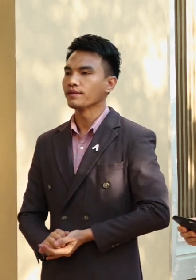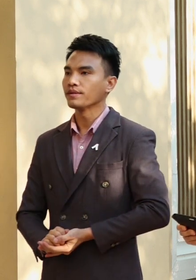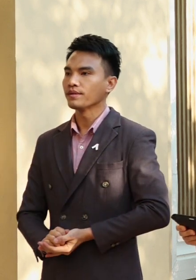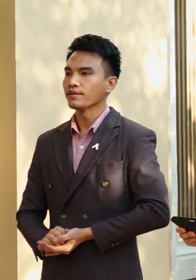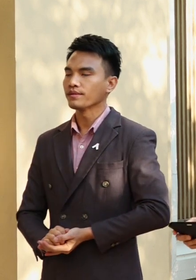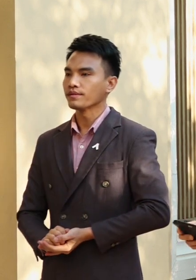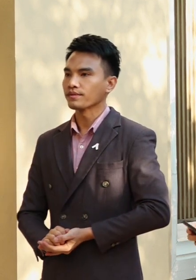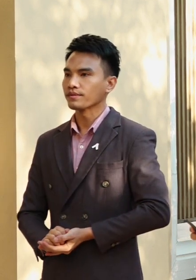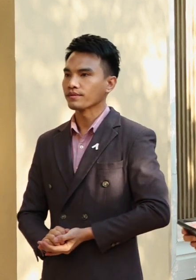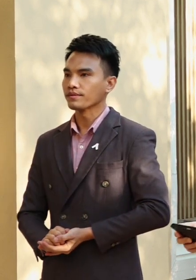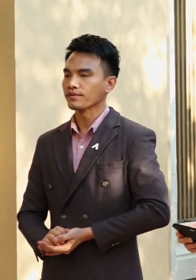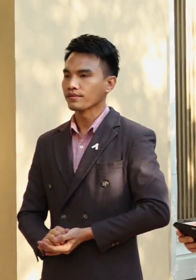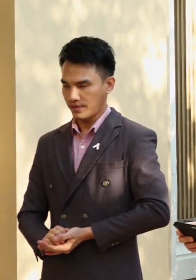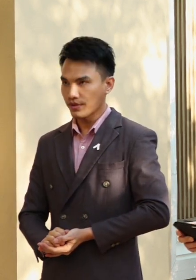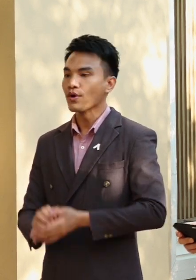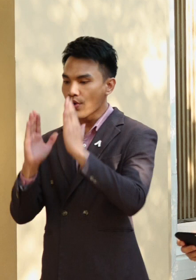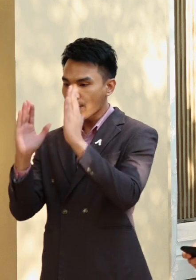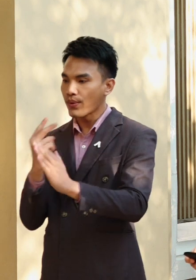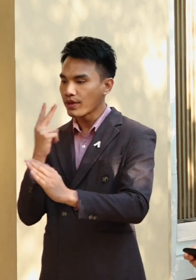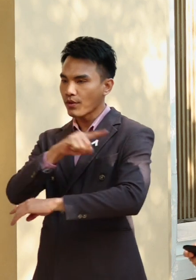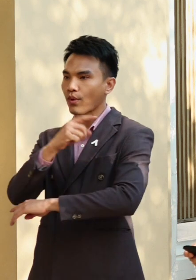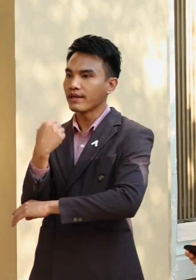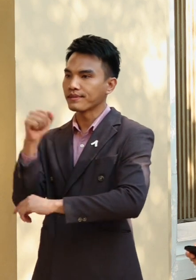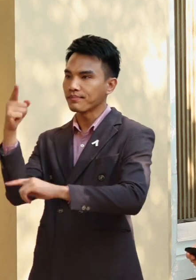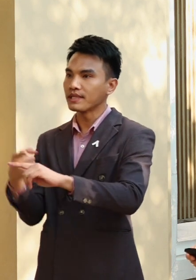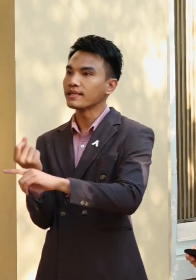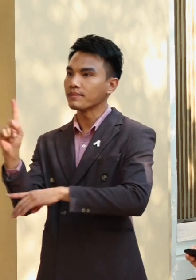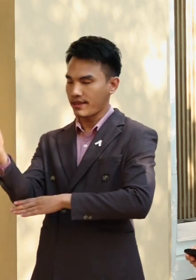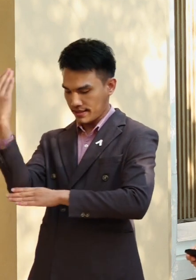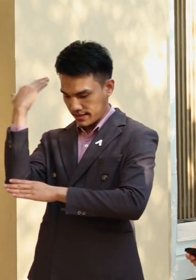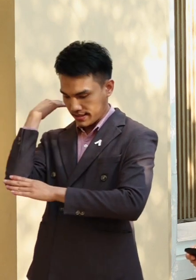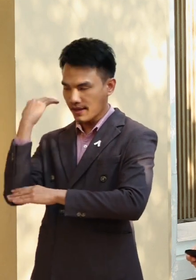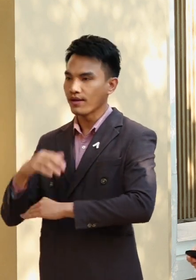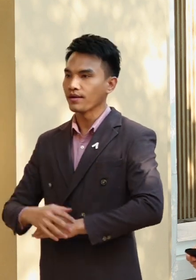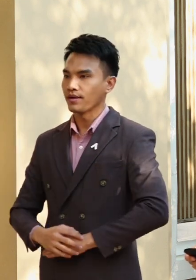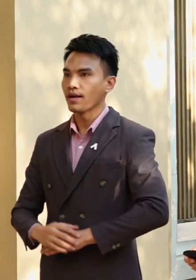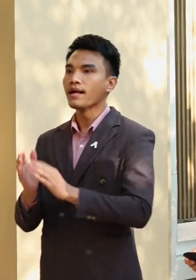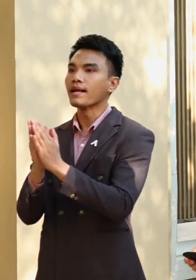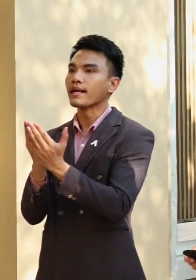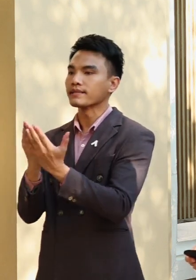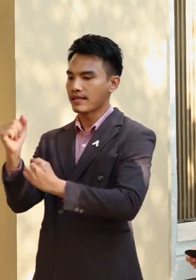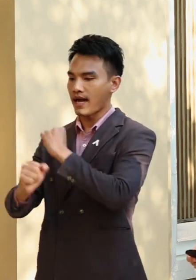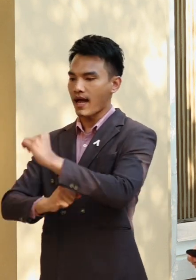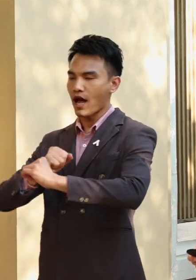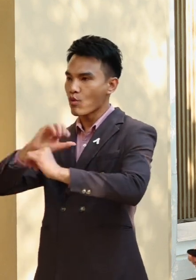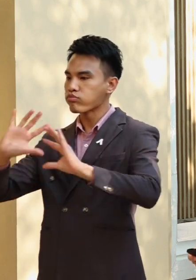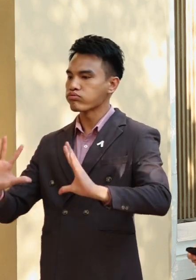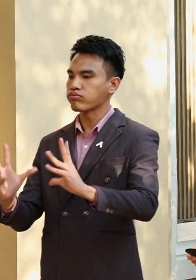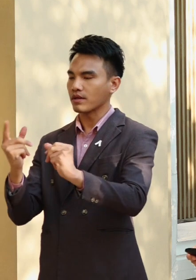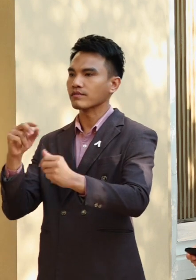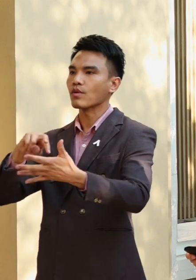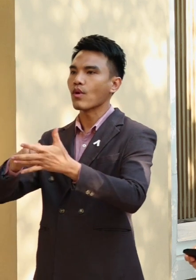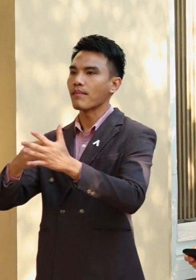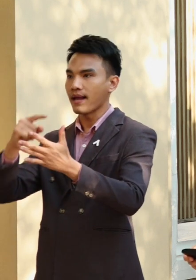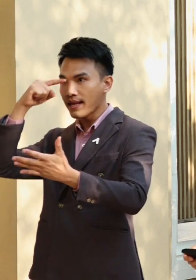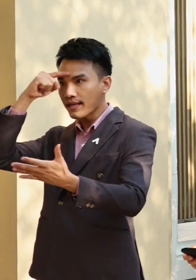แล้วอันนี้ในกรณีของรายที่พบเมื่อวันที่10พฤศจิกายนที่ผ่านมานะครับพอหนังสือเดินทางหมดอายุก็แปลว่าการเดินทางเข้